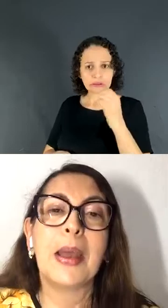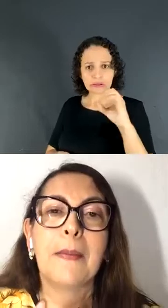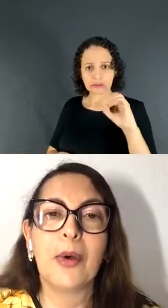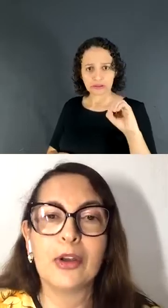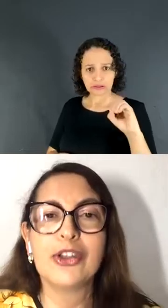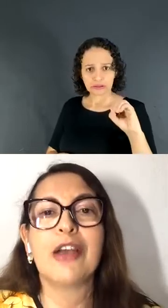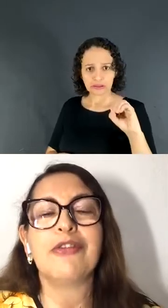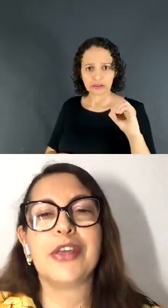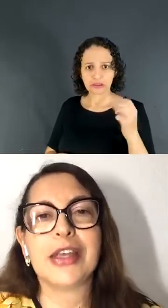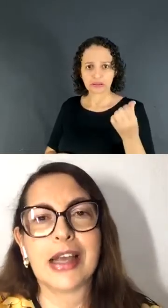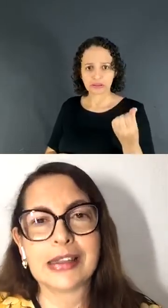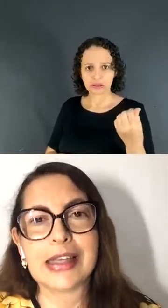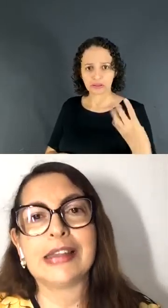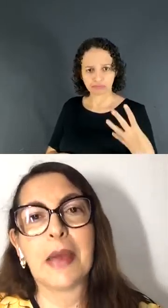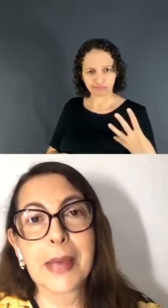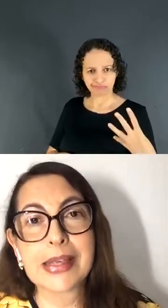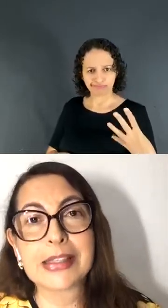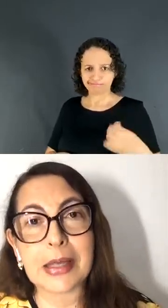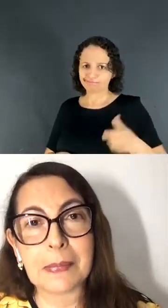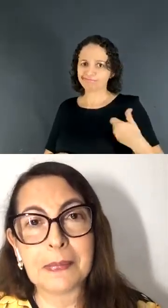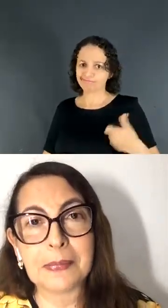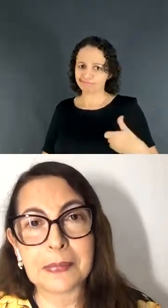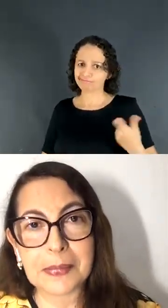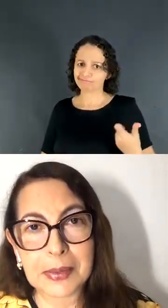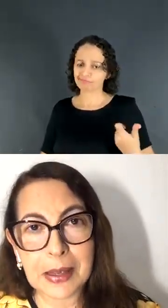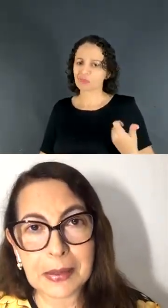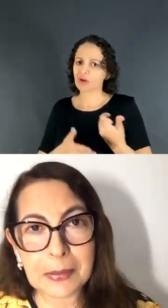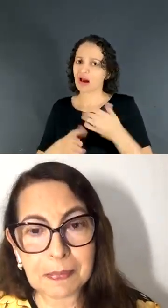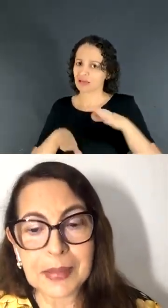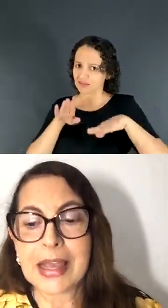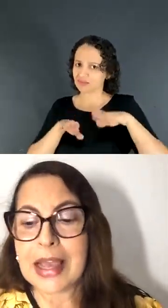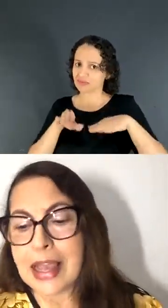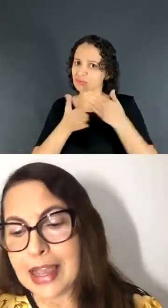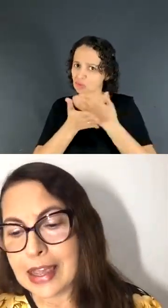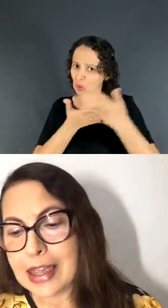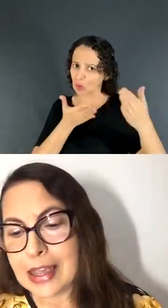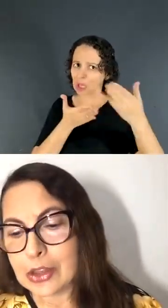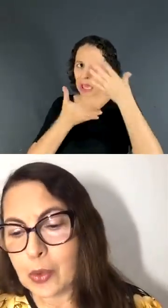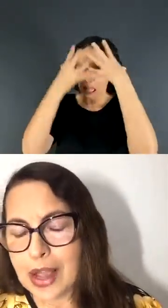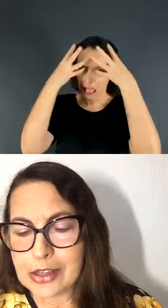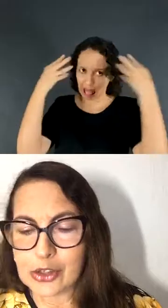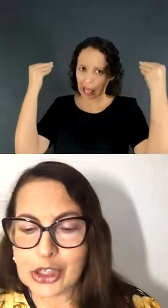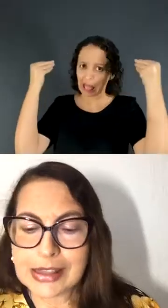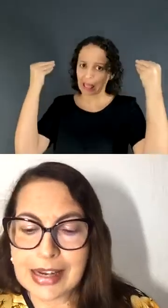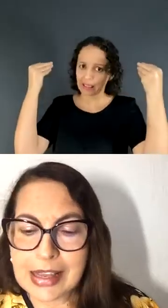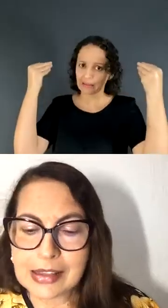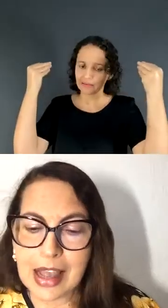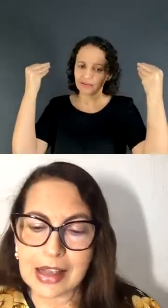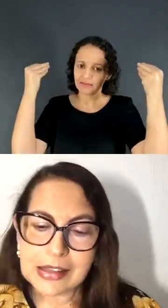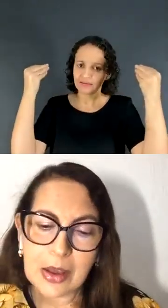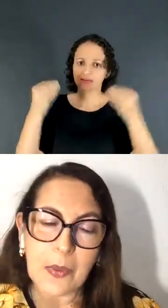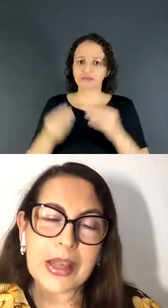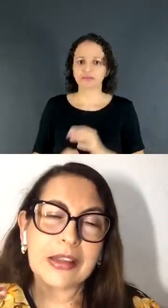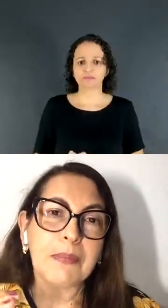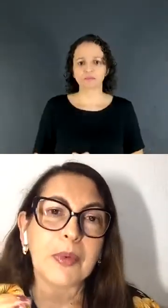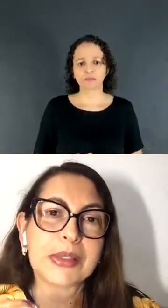tá, pode vir a ter demência, certo? No caso de 30